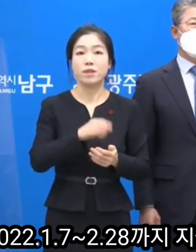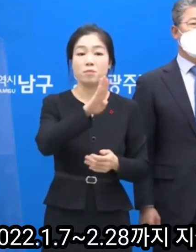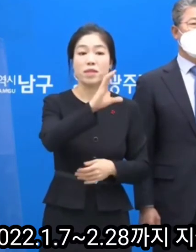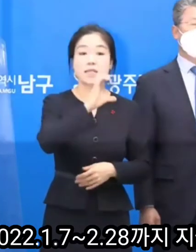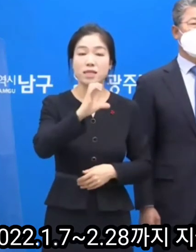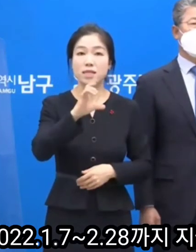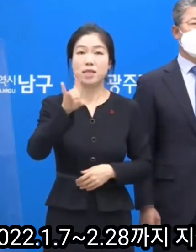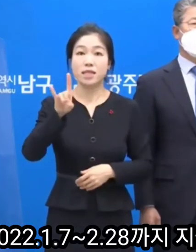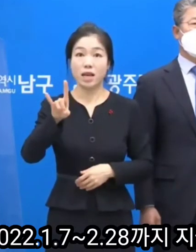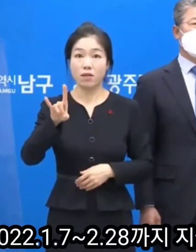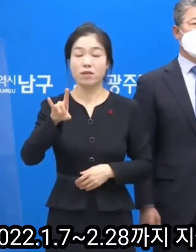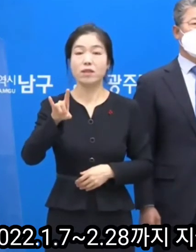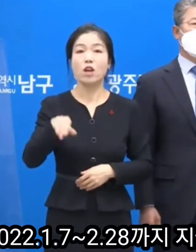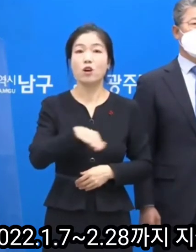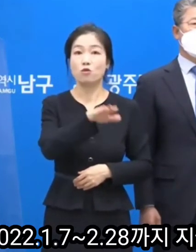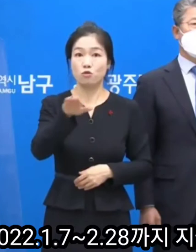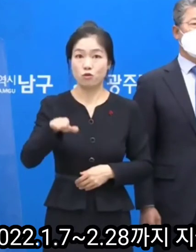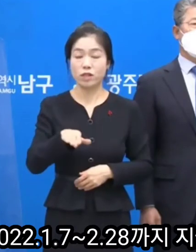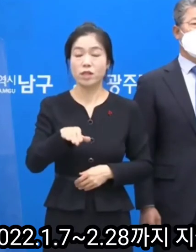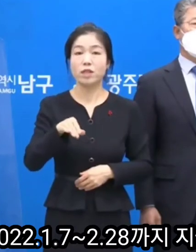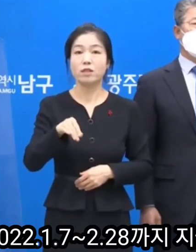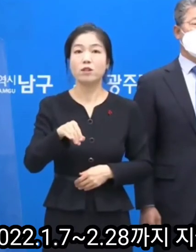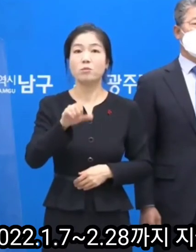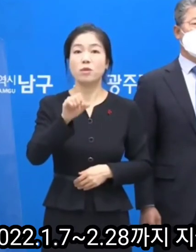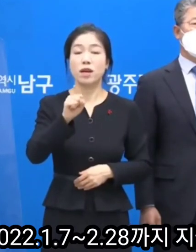BC카드, 현대카드, 우리카드,